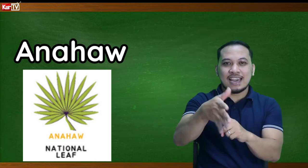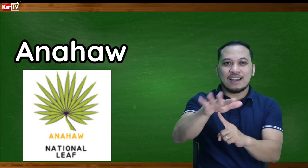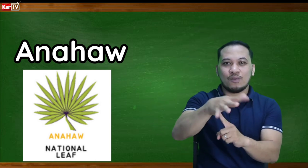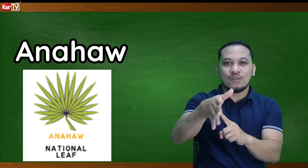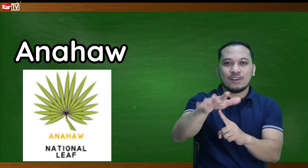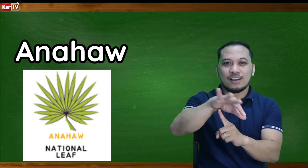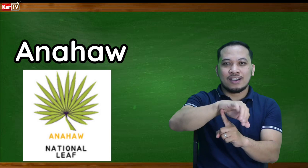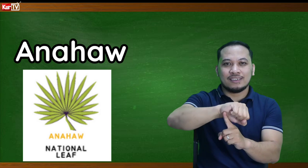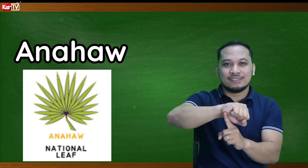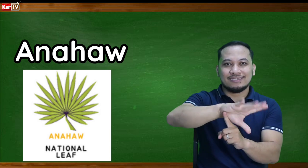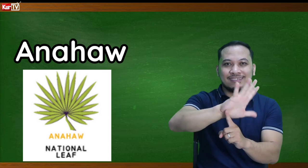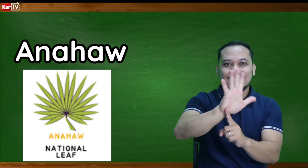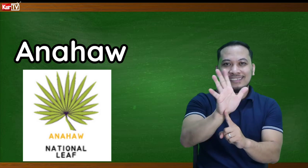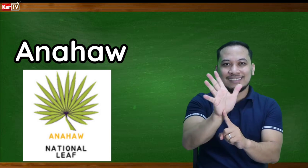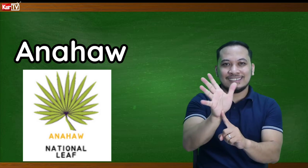Anahaw.